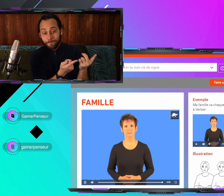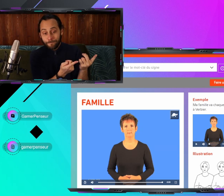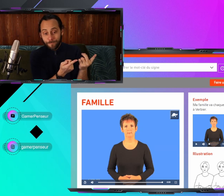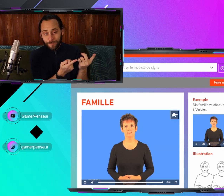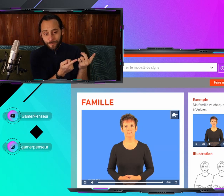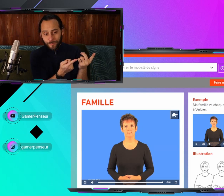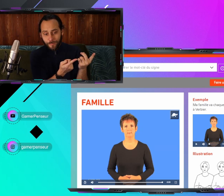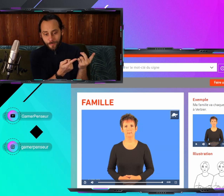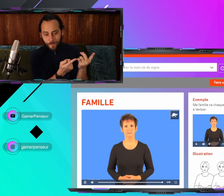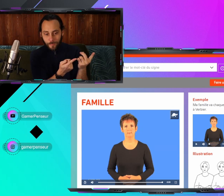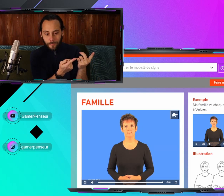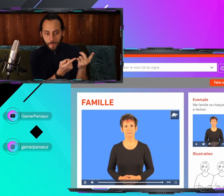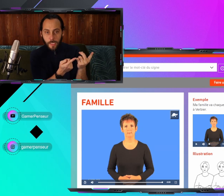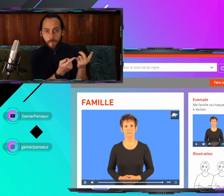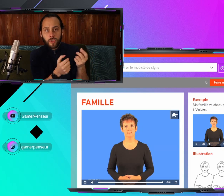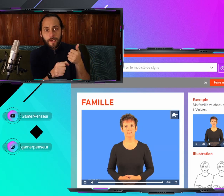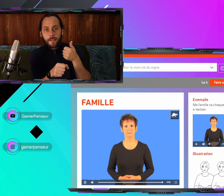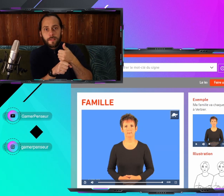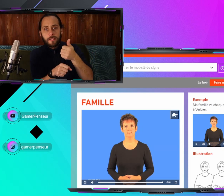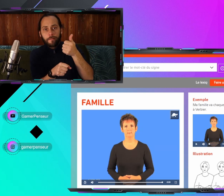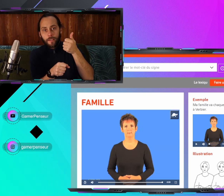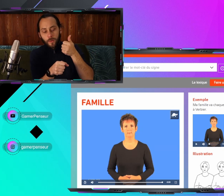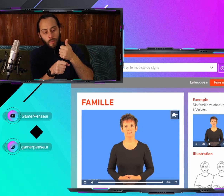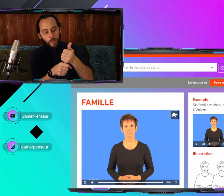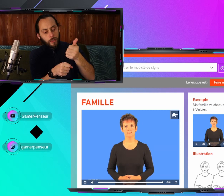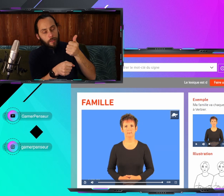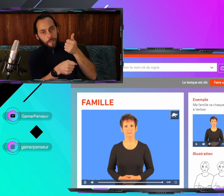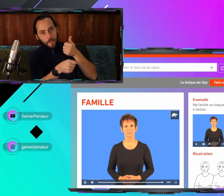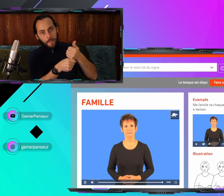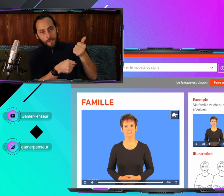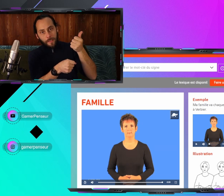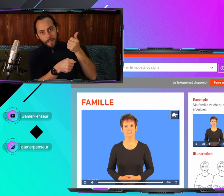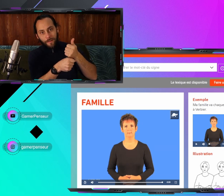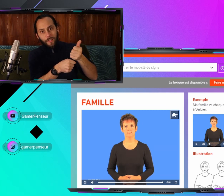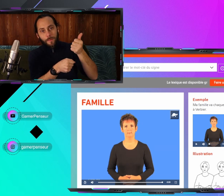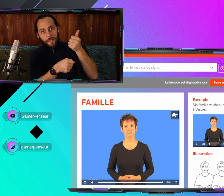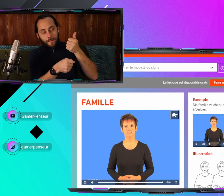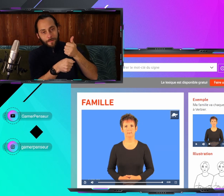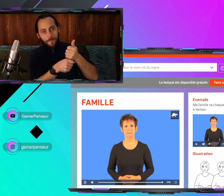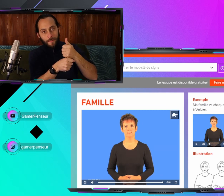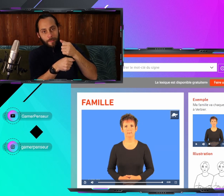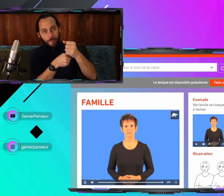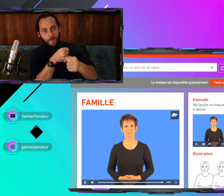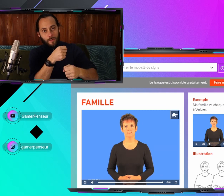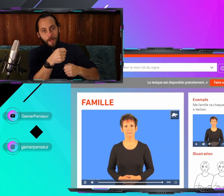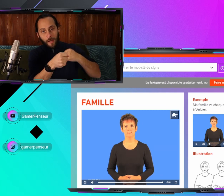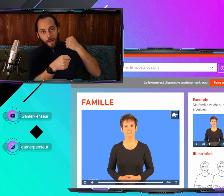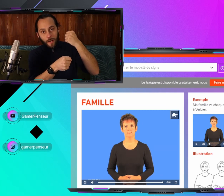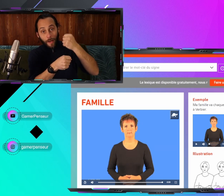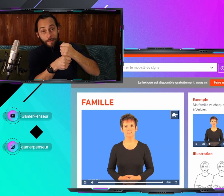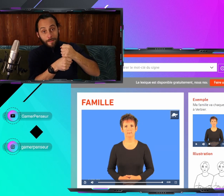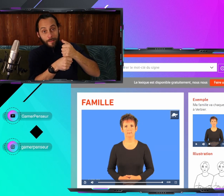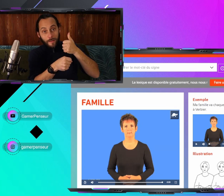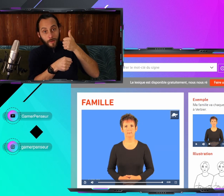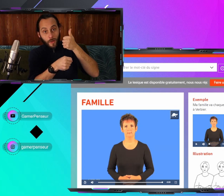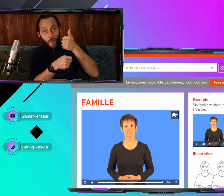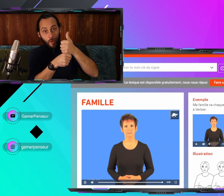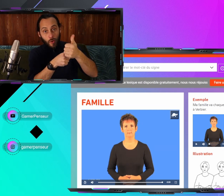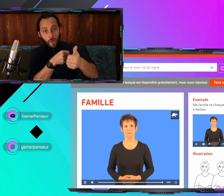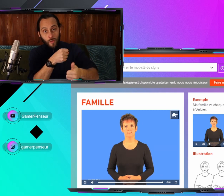Aller. Bon, chaque année, ça va être comme ça. C'est